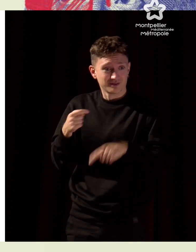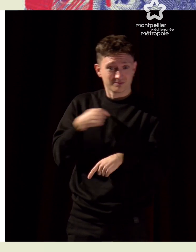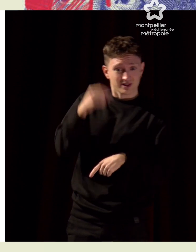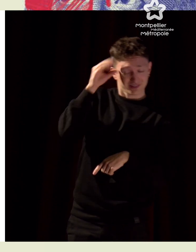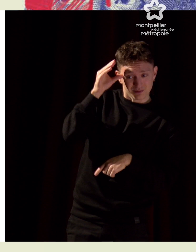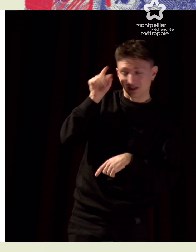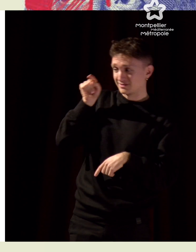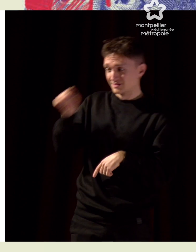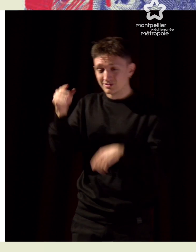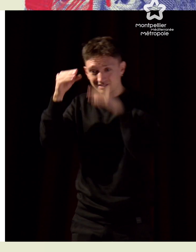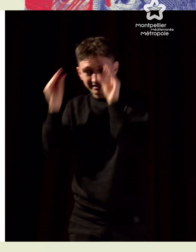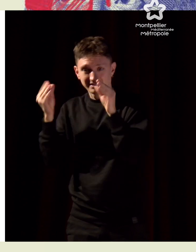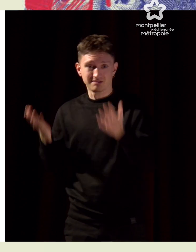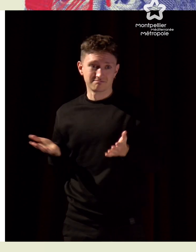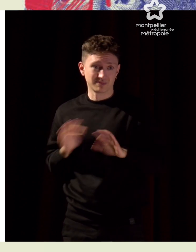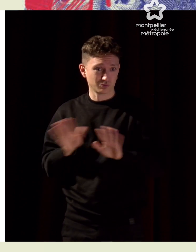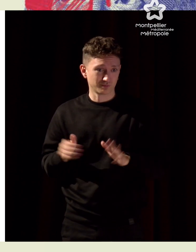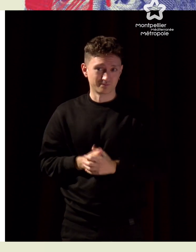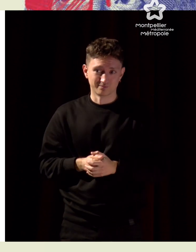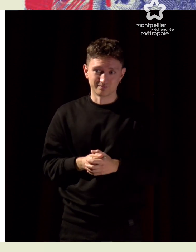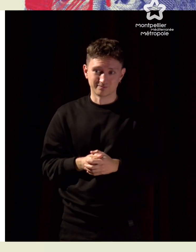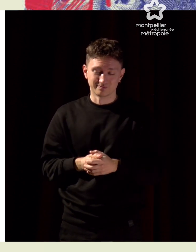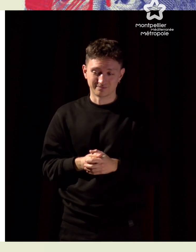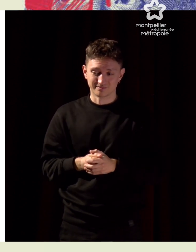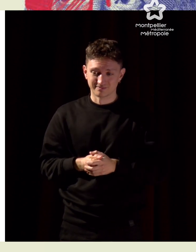un néandertalien et un sapiens.